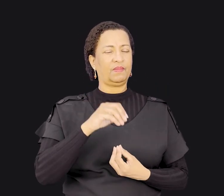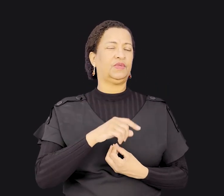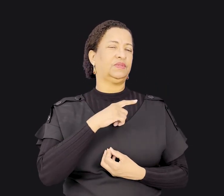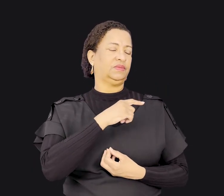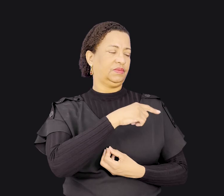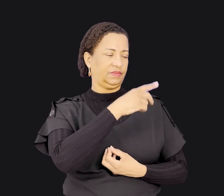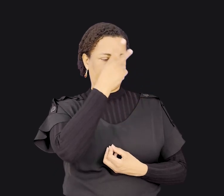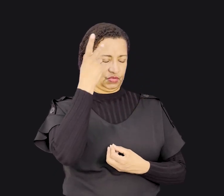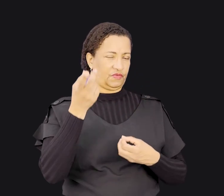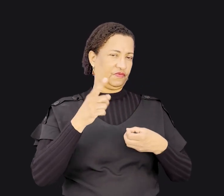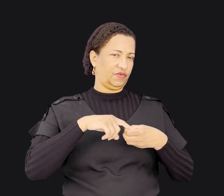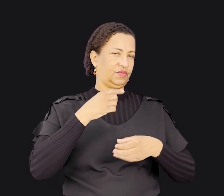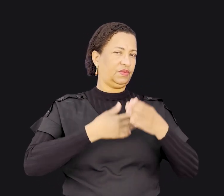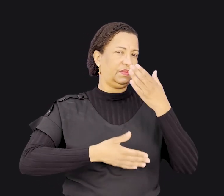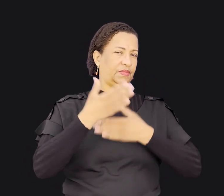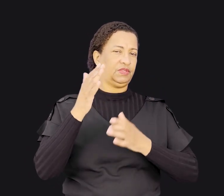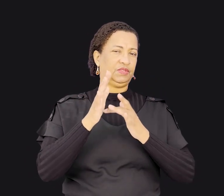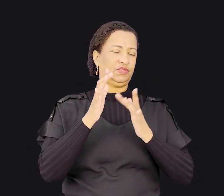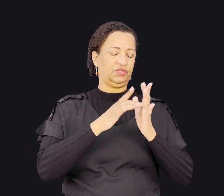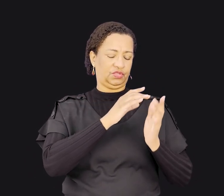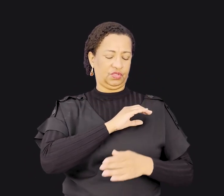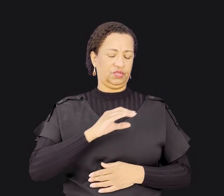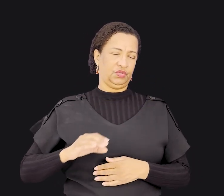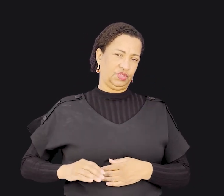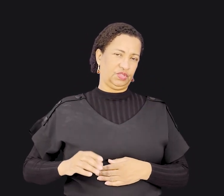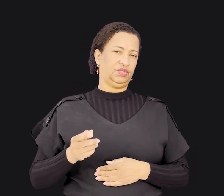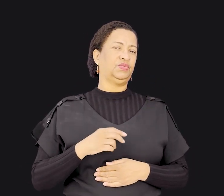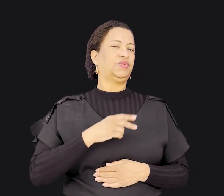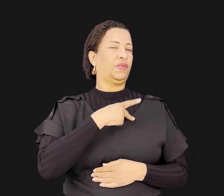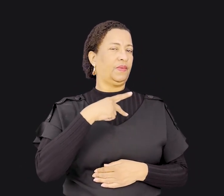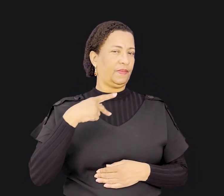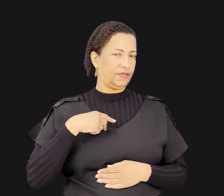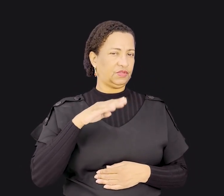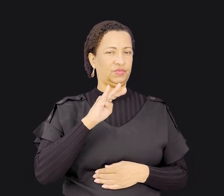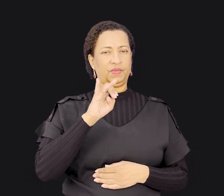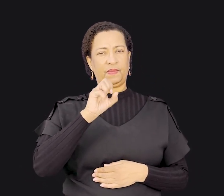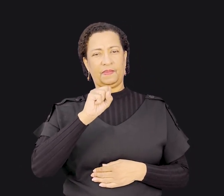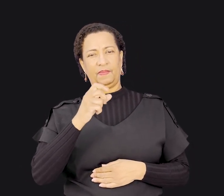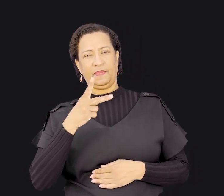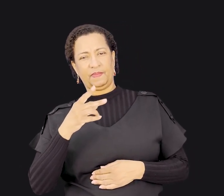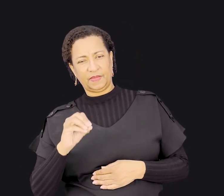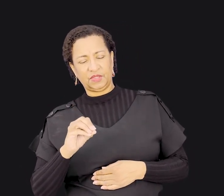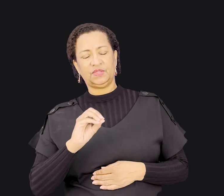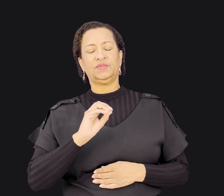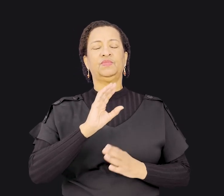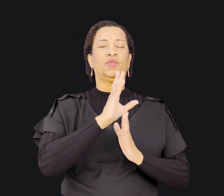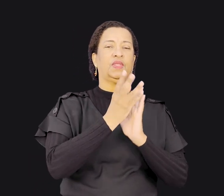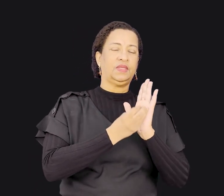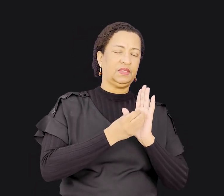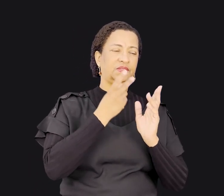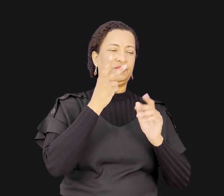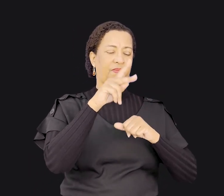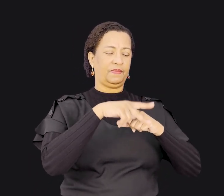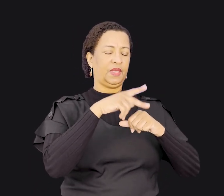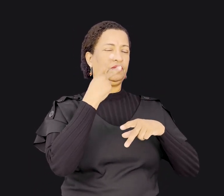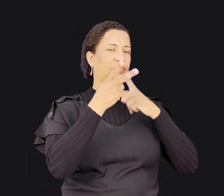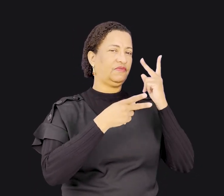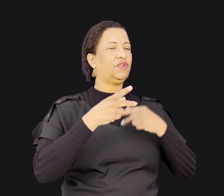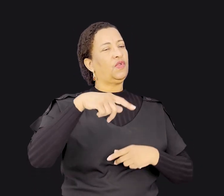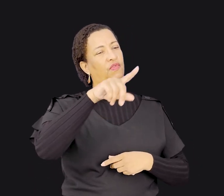igreja voltando para Jesus Cristo, pastor e bispo da igreja. Pedro está dizendo, do mesmo modo vocês mulheres estão vendo o modelo